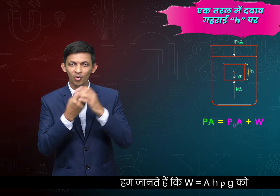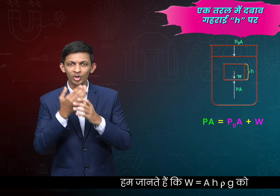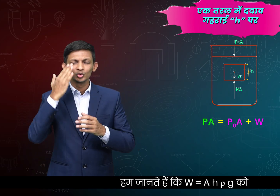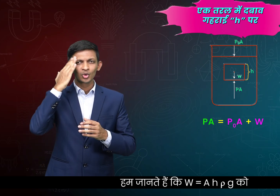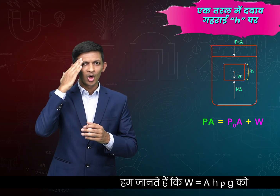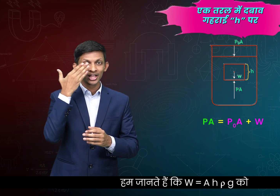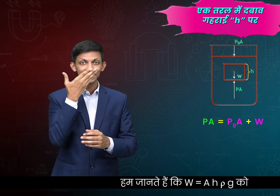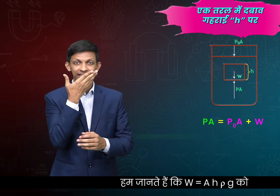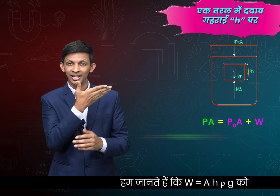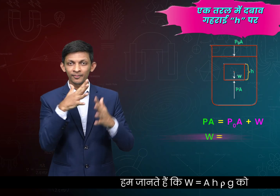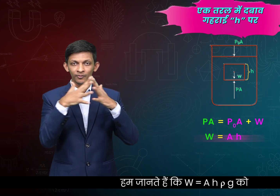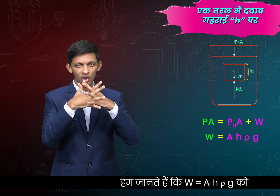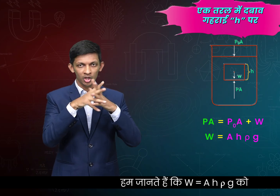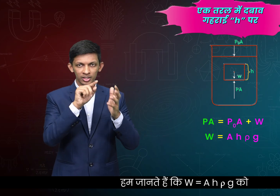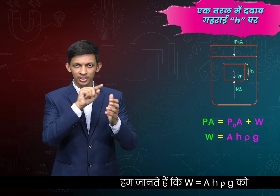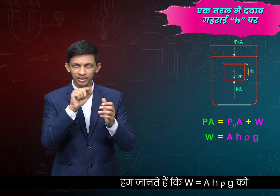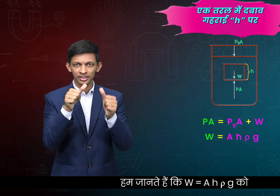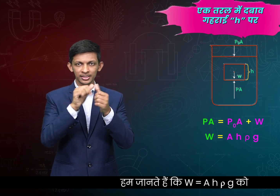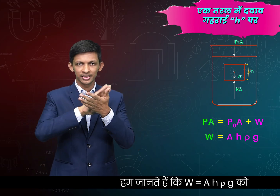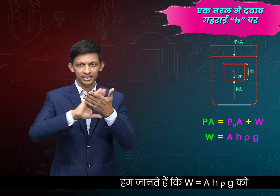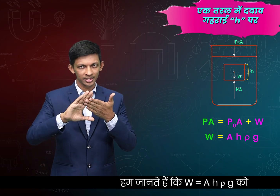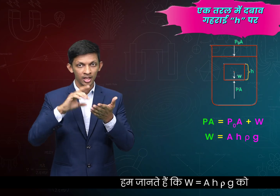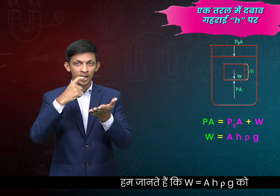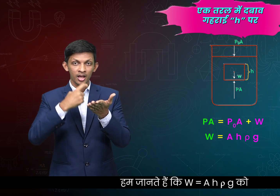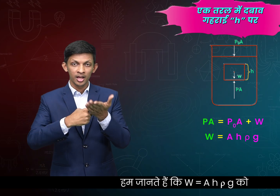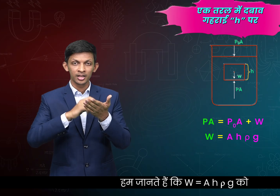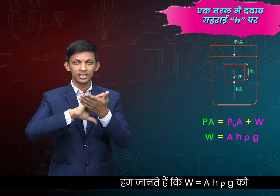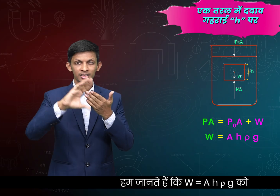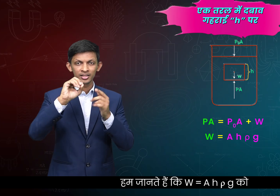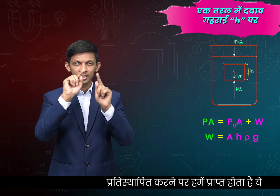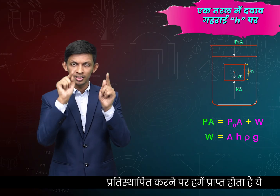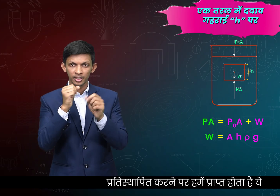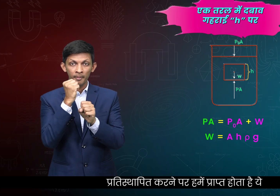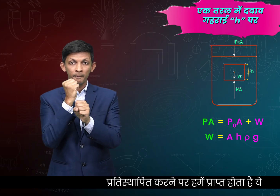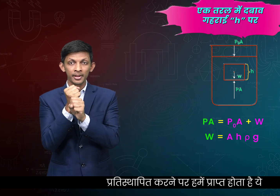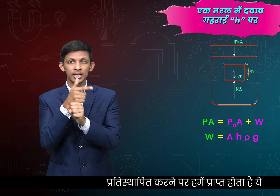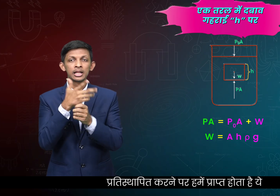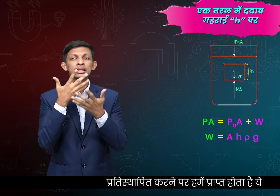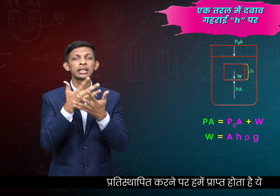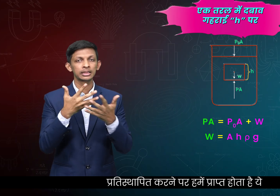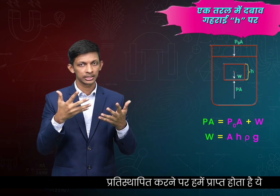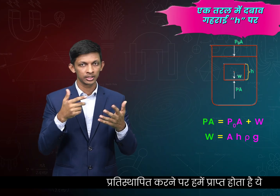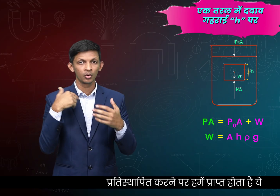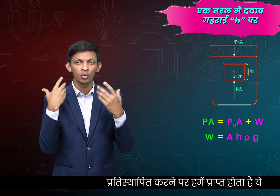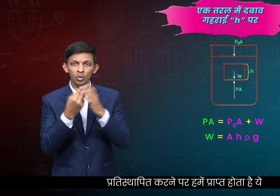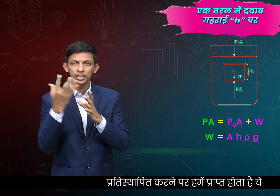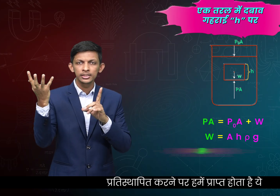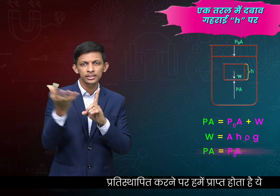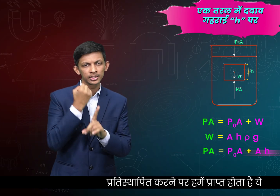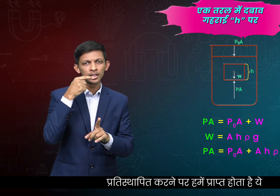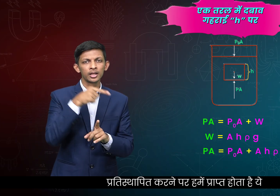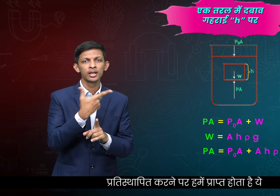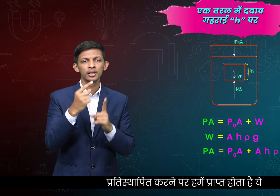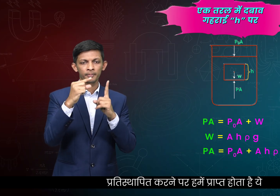हम जानते हैं कि W इज इक्वल्स टू AH PG को प्रतिस्थापित करने पर हमें